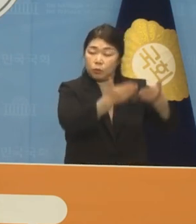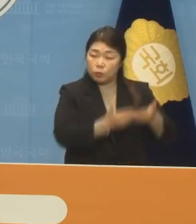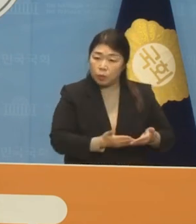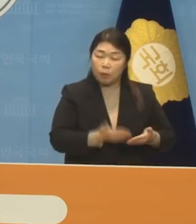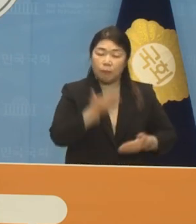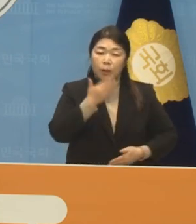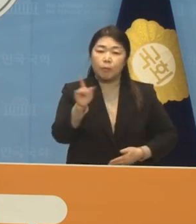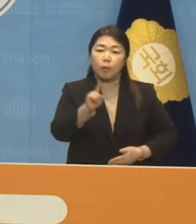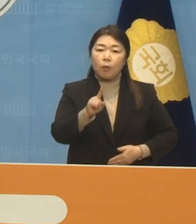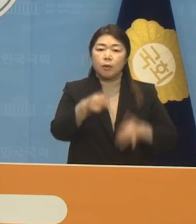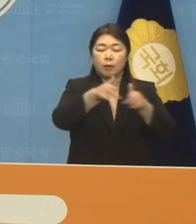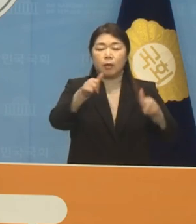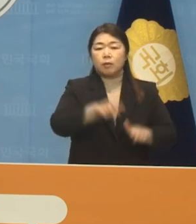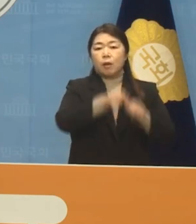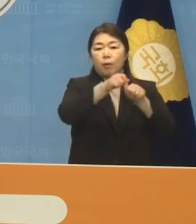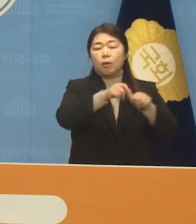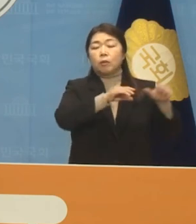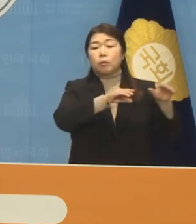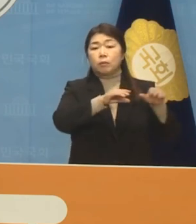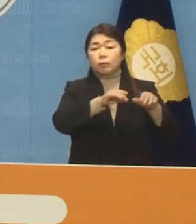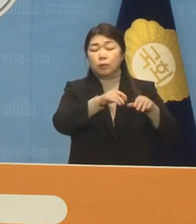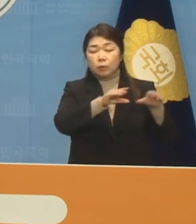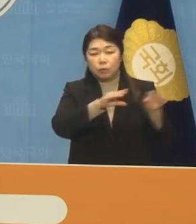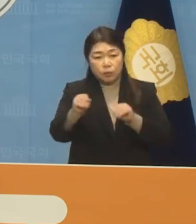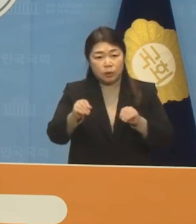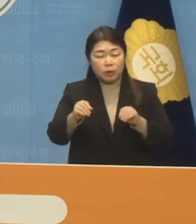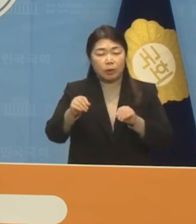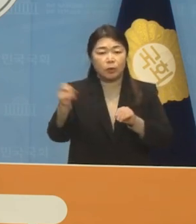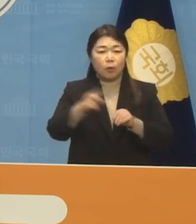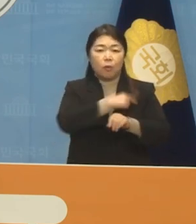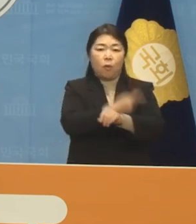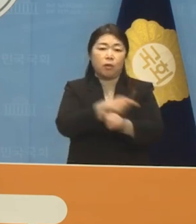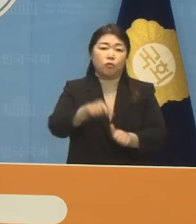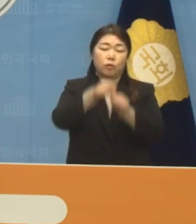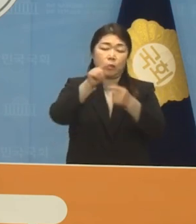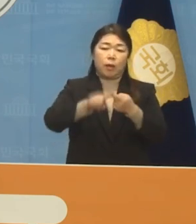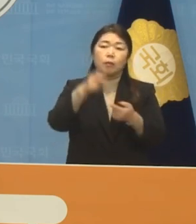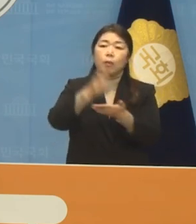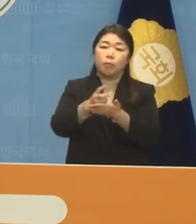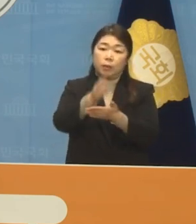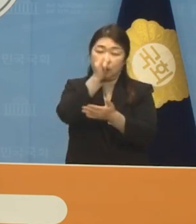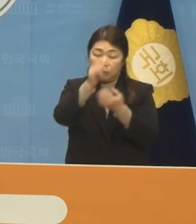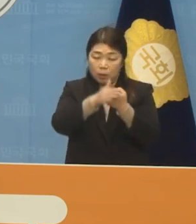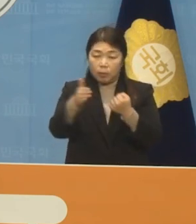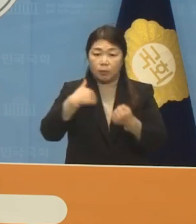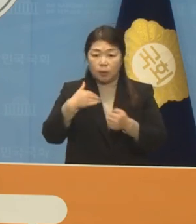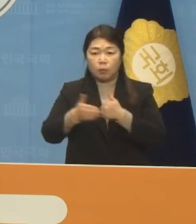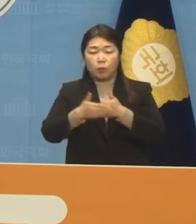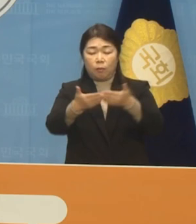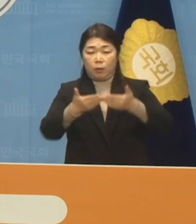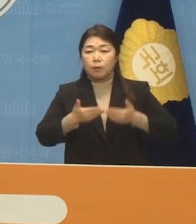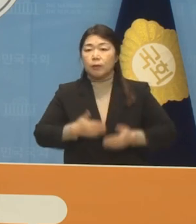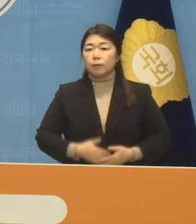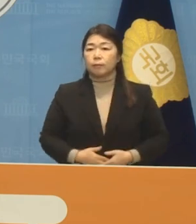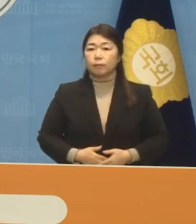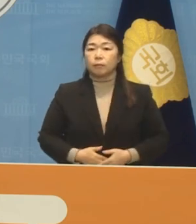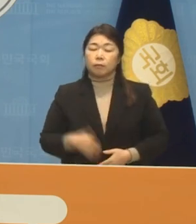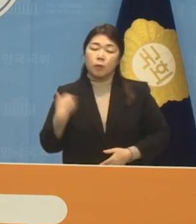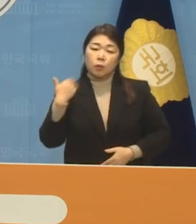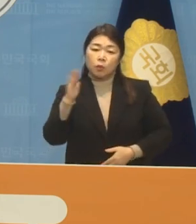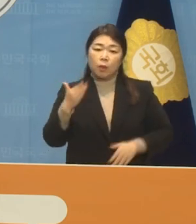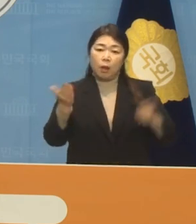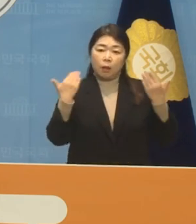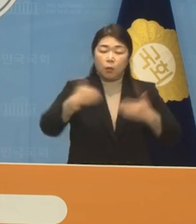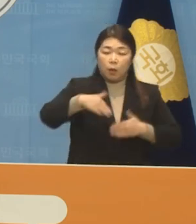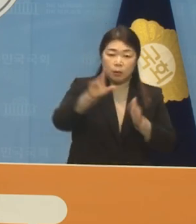금지 및 권리 구제 등에 관한 법률이라는 법이 있었기 때문입니다. 저는 요즘도 학교에 출근할 때 활동지원사